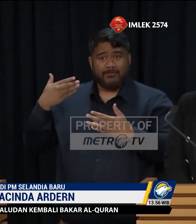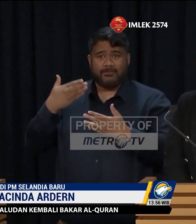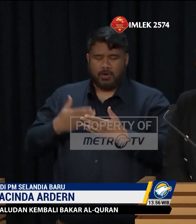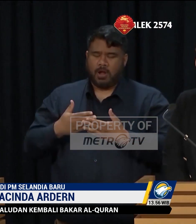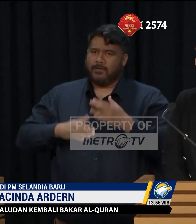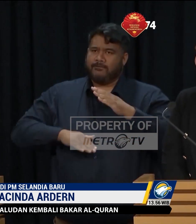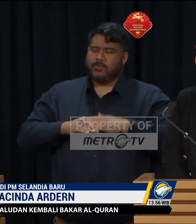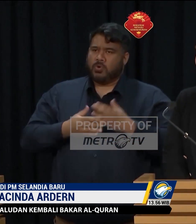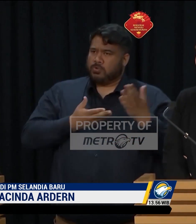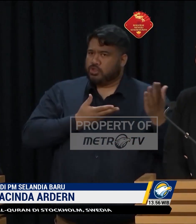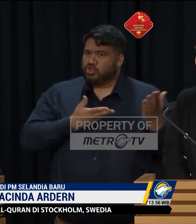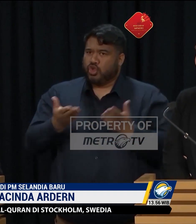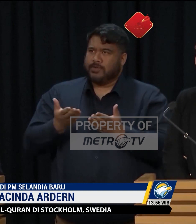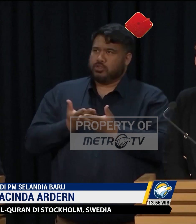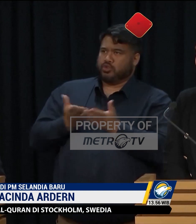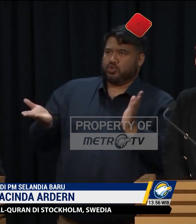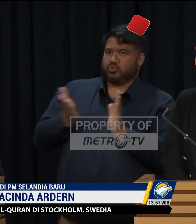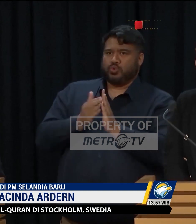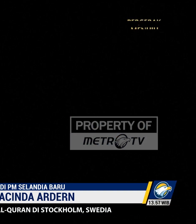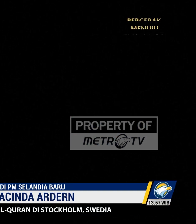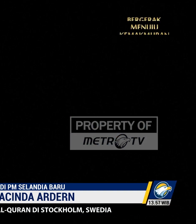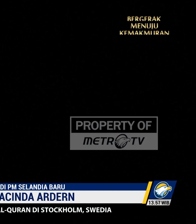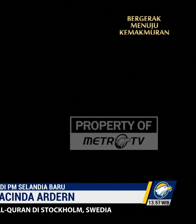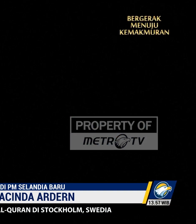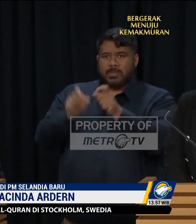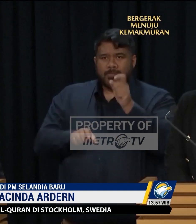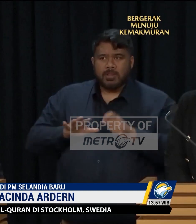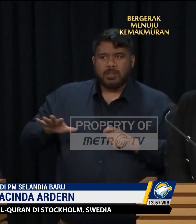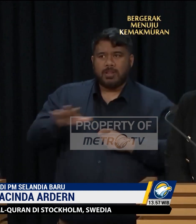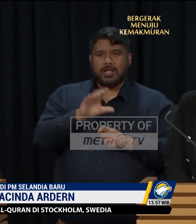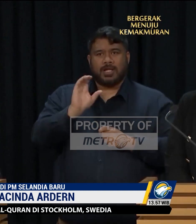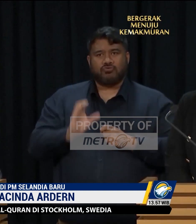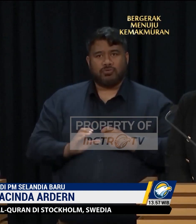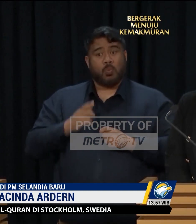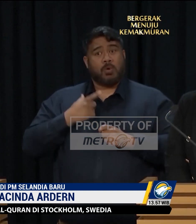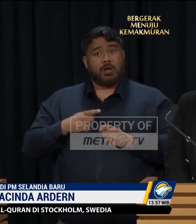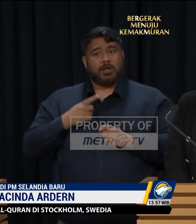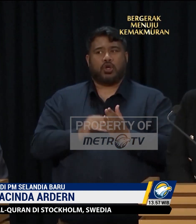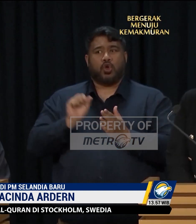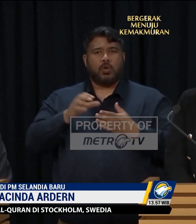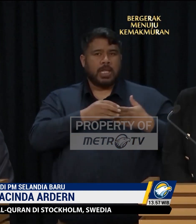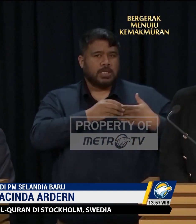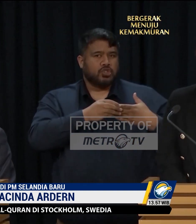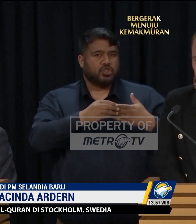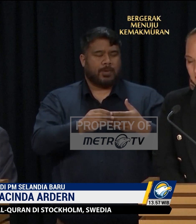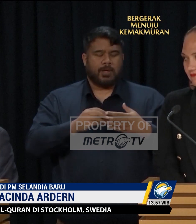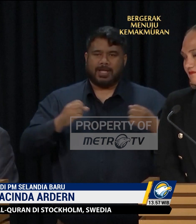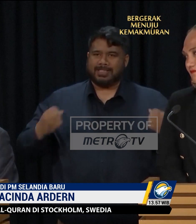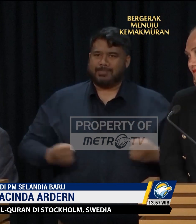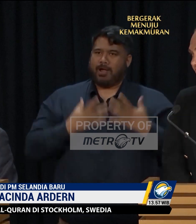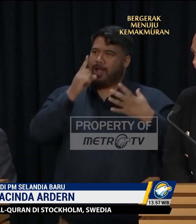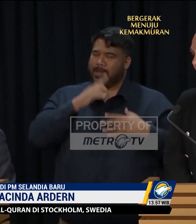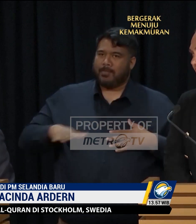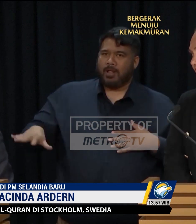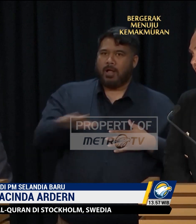sebagai Wakil perdana menteri akan secara resmi mengambil diambil sumpah jabatannya sebagai Perdana Menteri Selandia baru yang ke-41